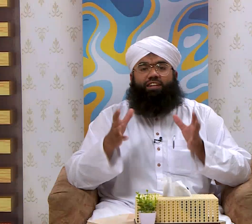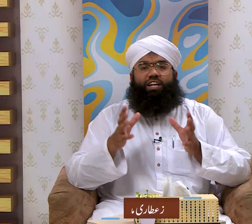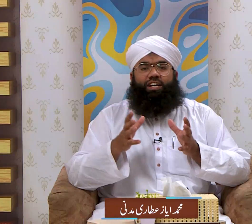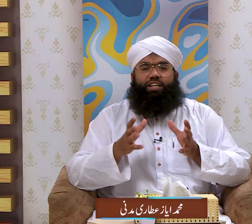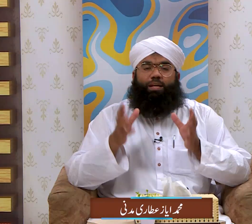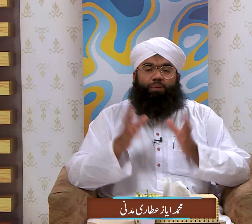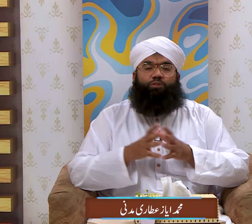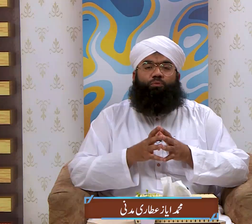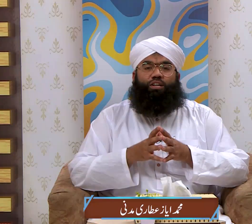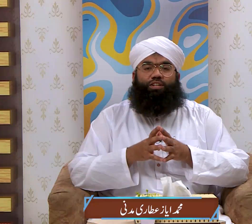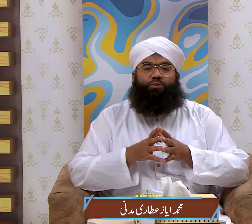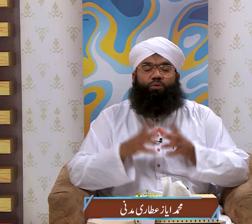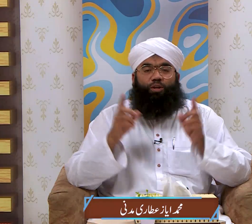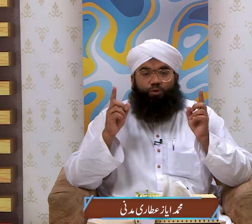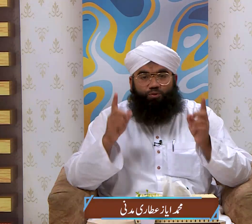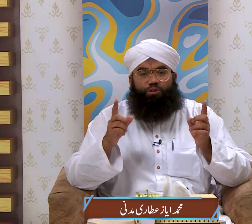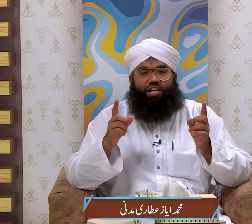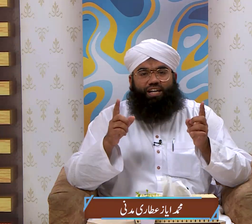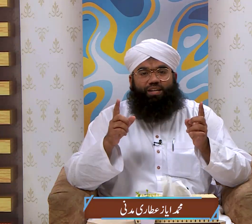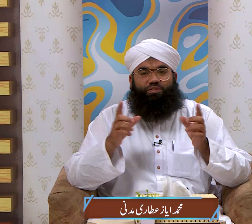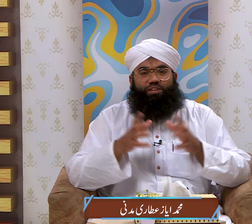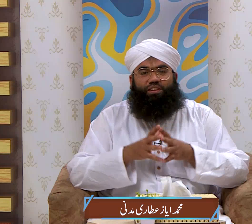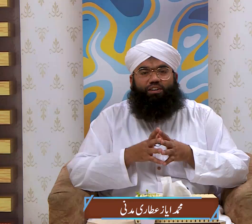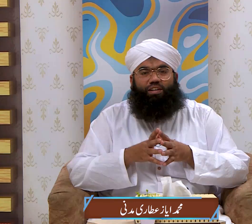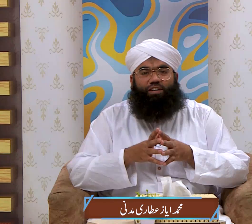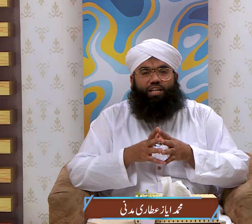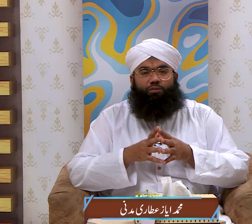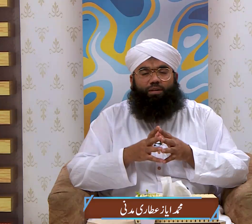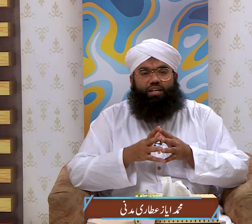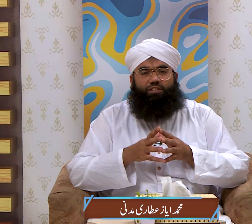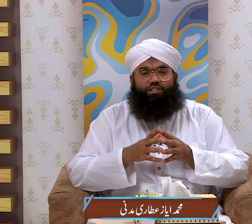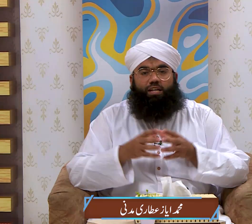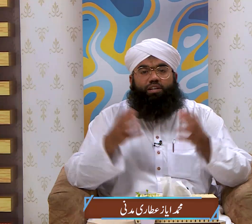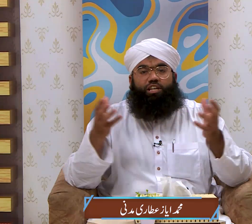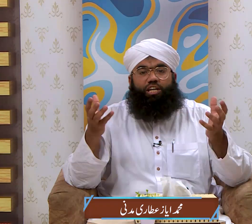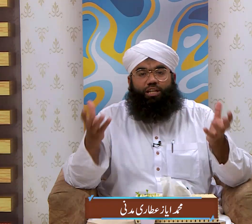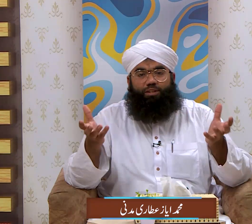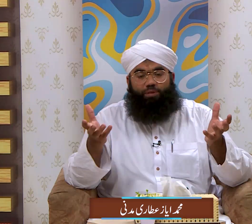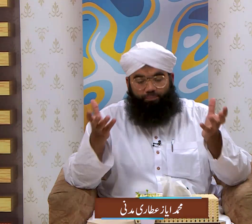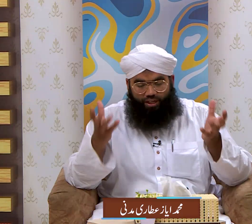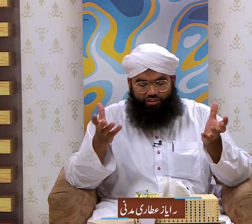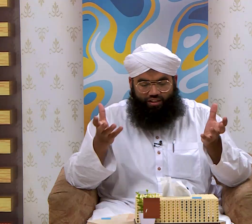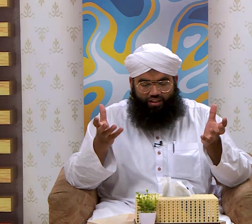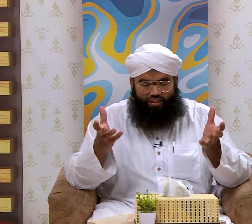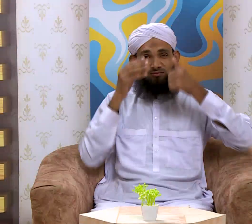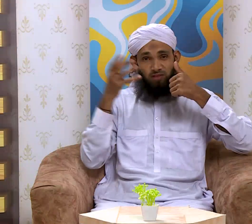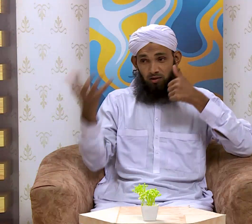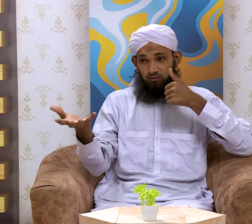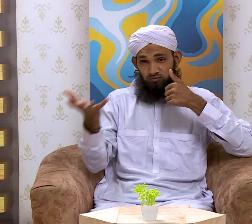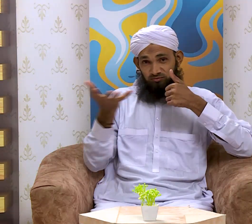رہے کہ بیت المقدس کو حضور جان عالم صلی اللہ علیہ وآلہ وبارک وسلم کی خدمت میں پیش کرنا، یہ حضور جان